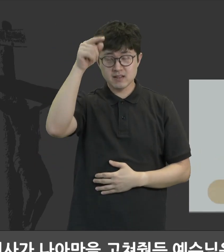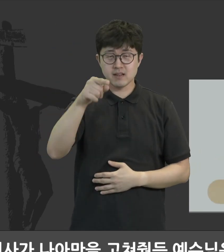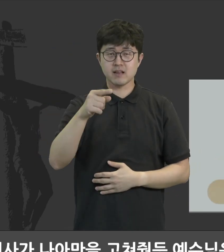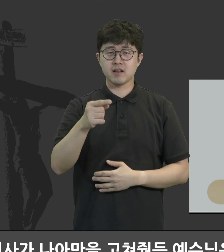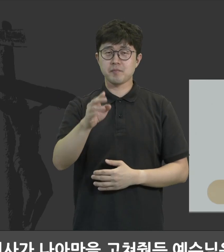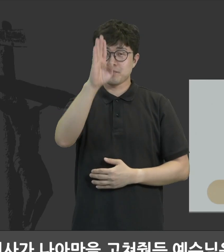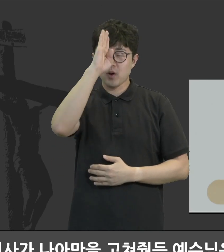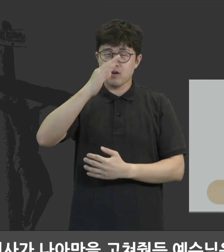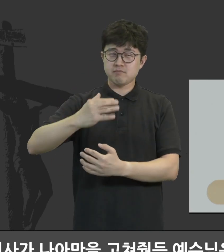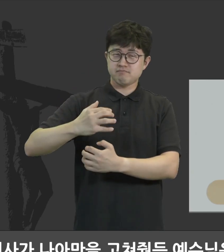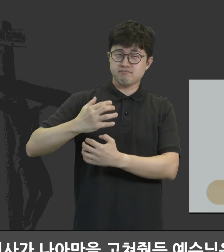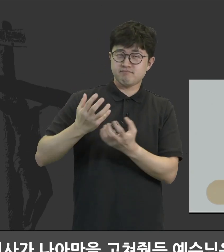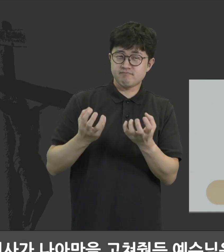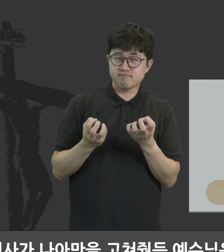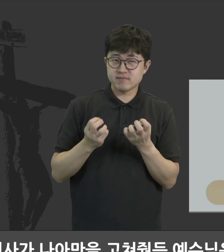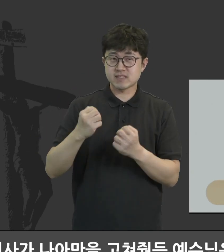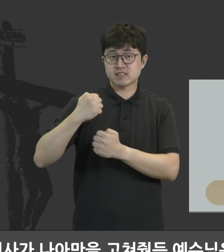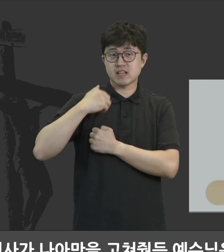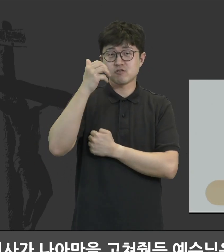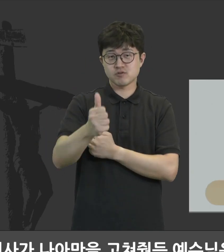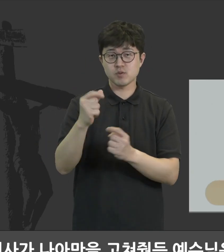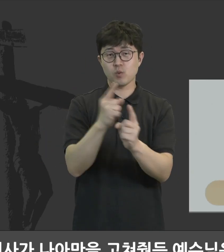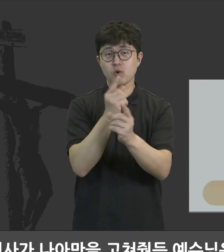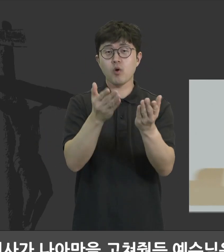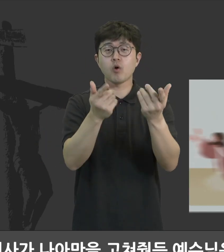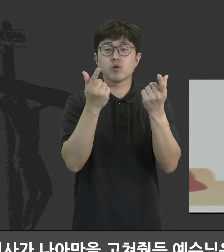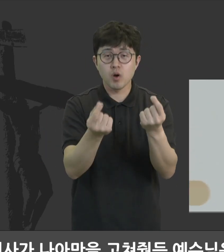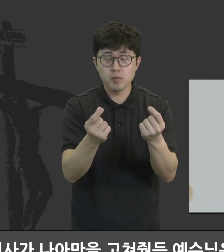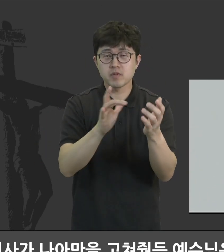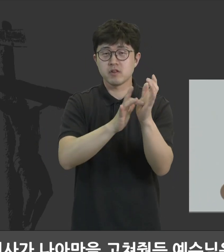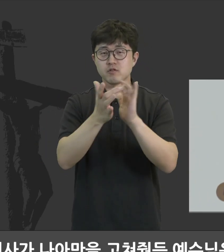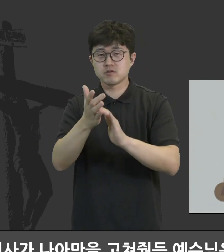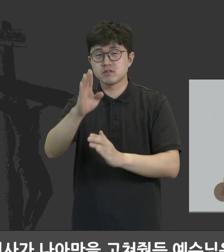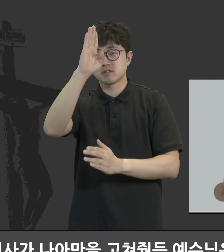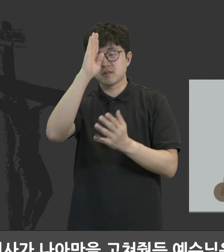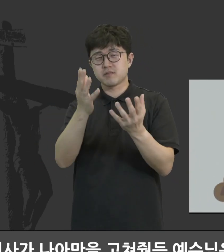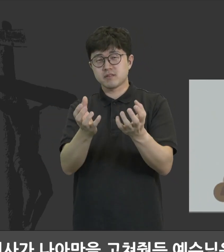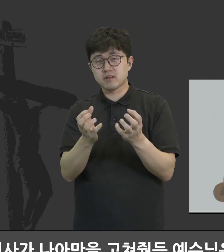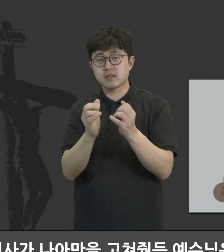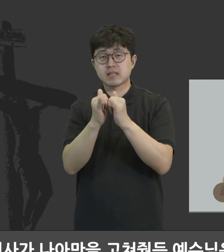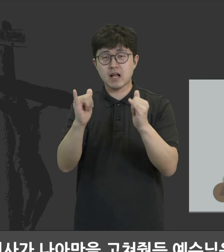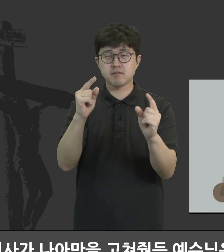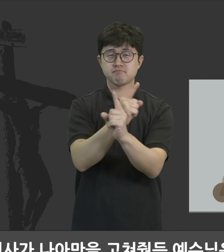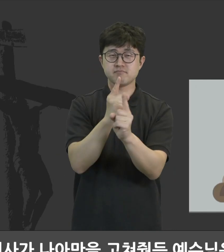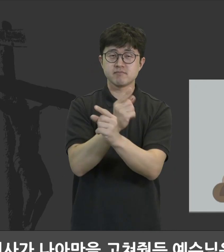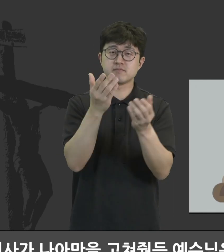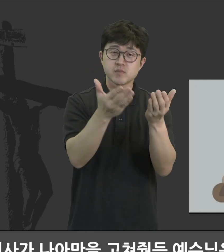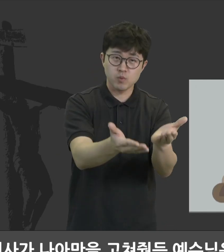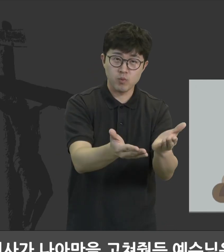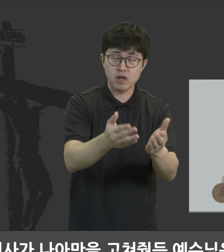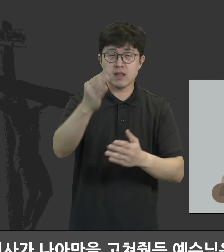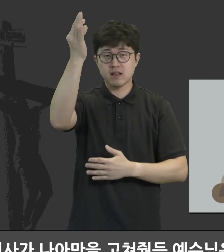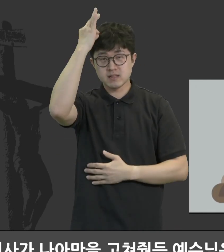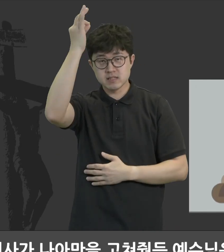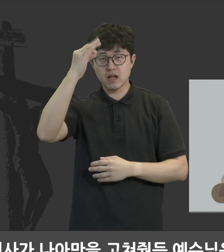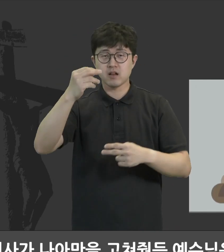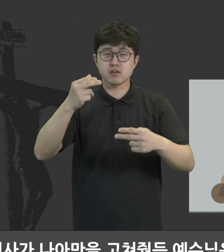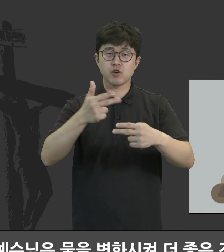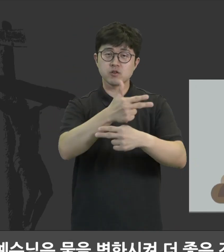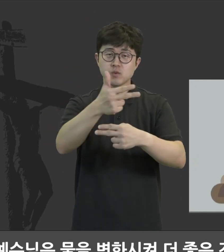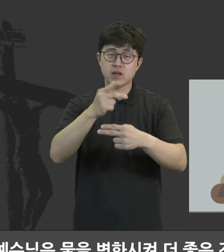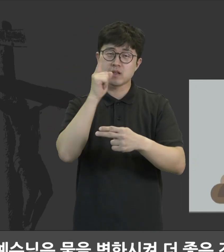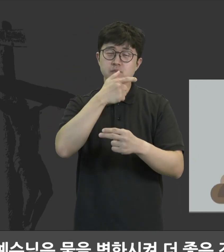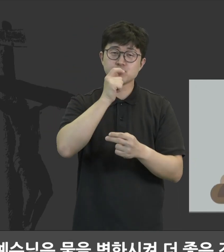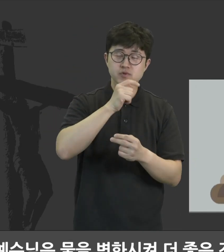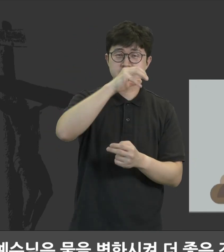고쳐줬듯 예수님은 나병 환자를 고치셨고 엘리사가 여리고의 나쁜 물을 좋은 물로 바꾼 것처럼